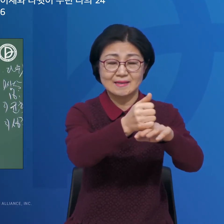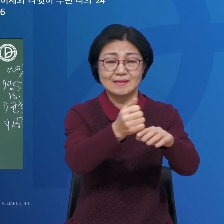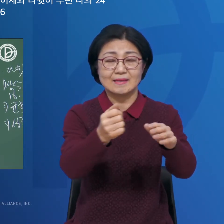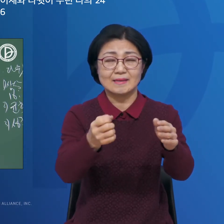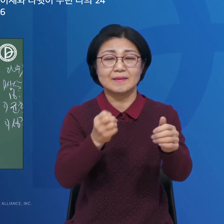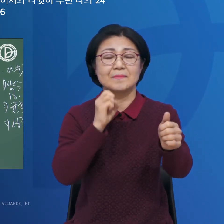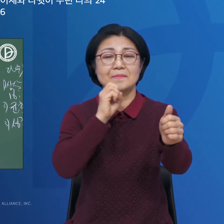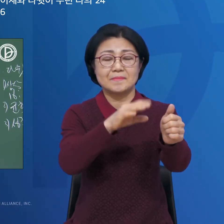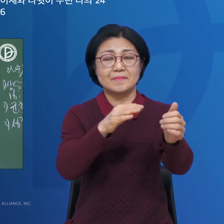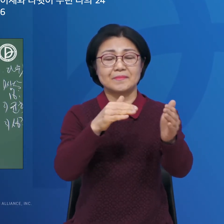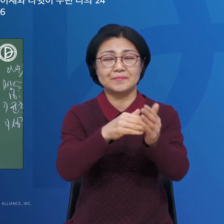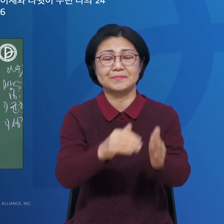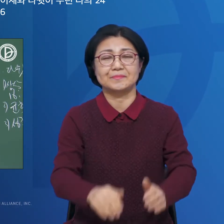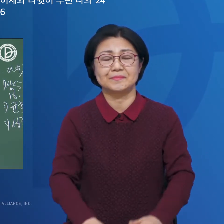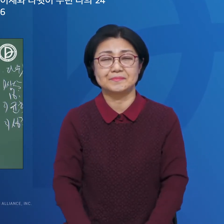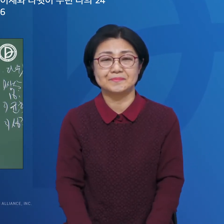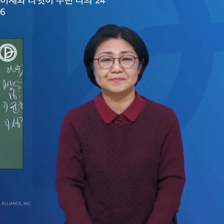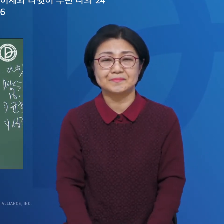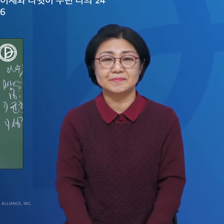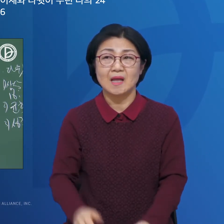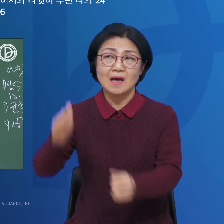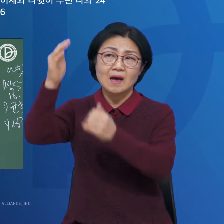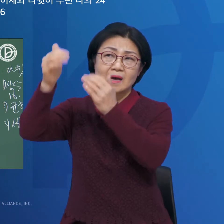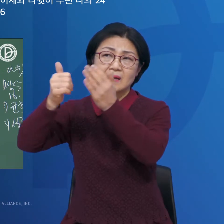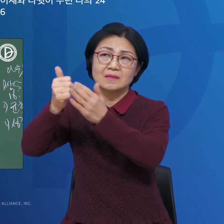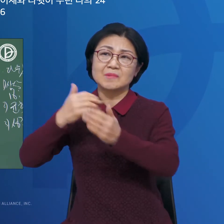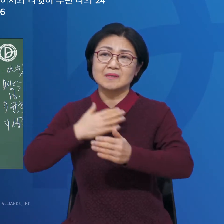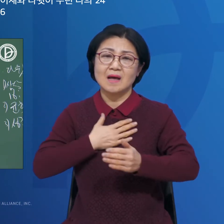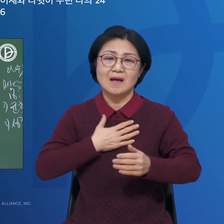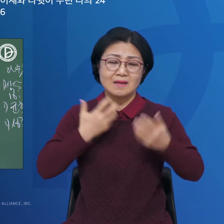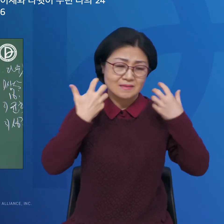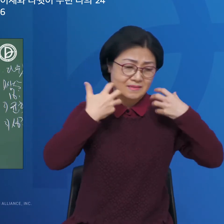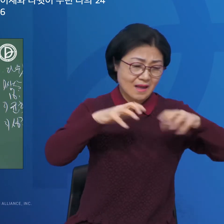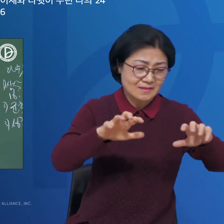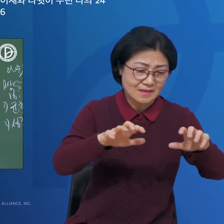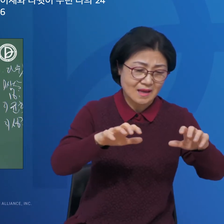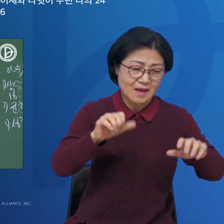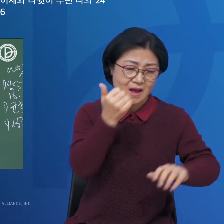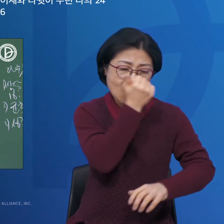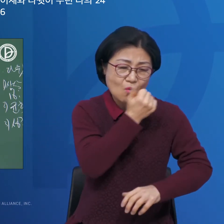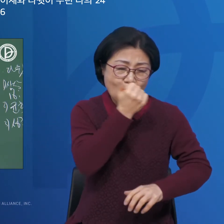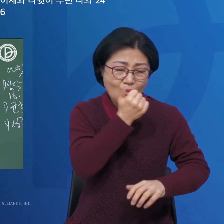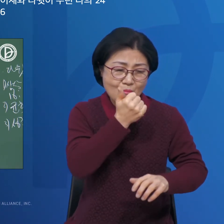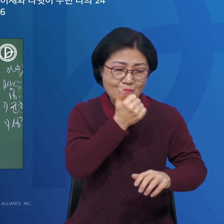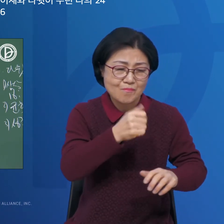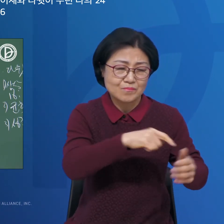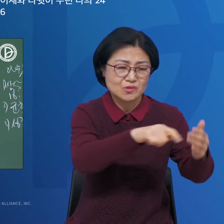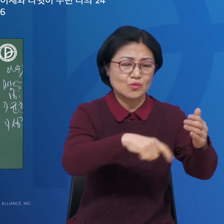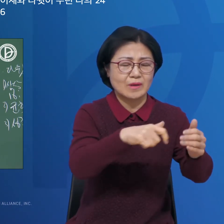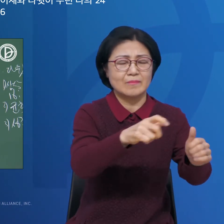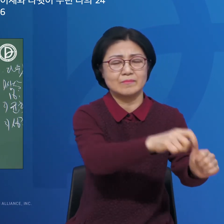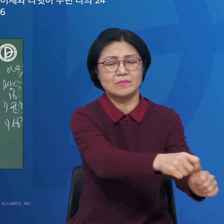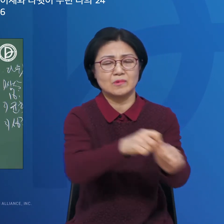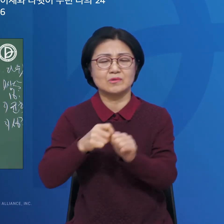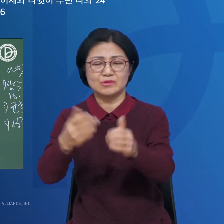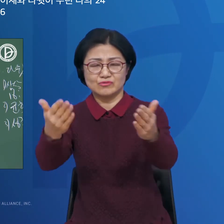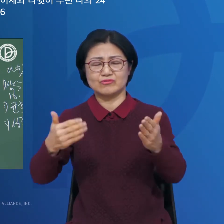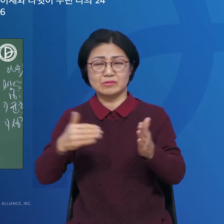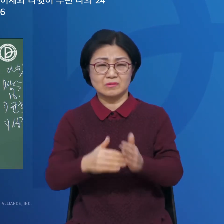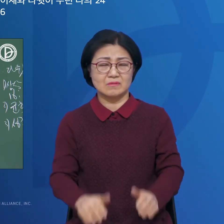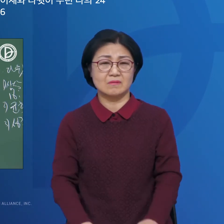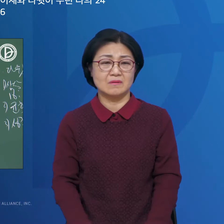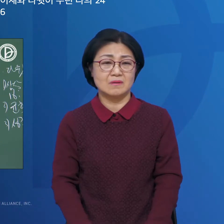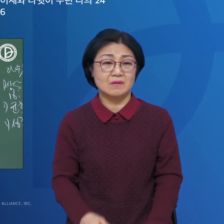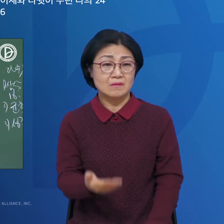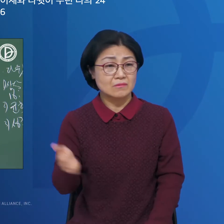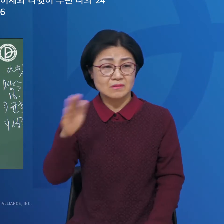건져 주셨습니다. King Saul. He said, the Lord has saved me against bears 여호와를 모욕하는 자에게서 건져 주실 줄 믿습니다. and